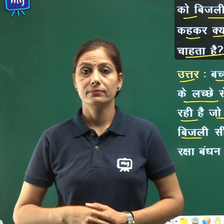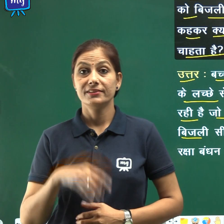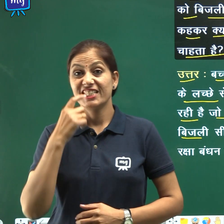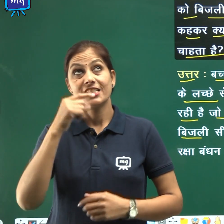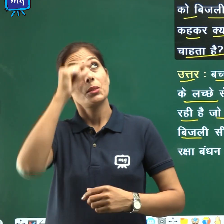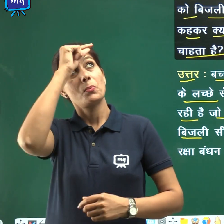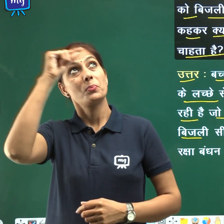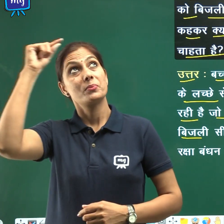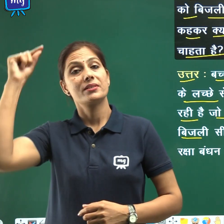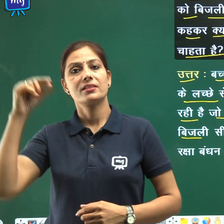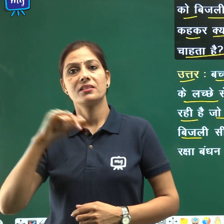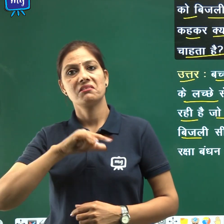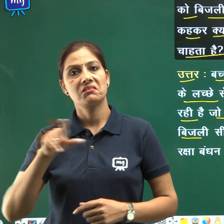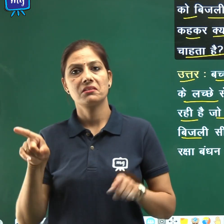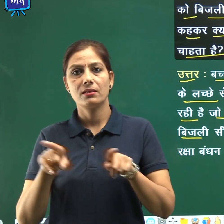बिजली सी लगती है।